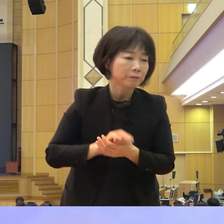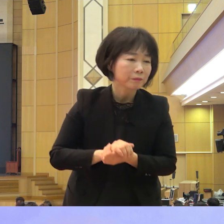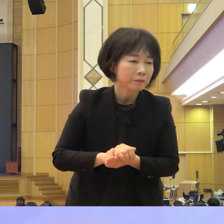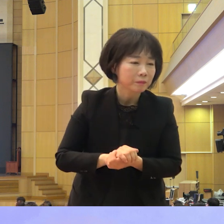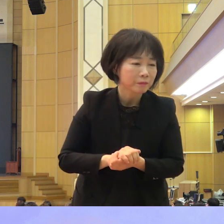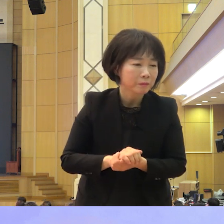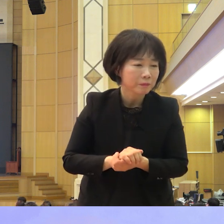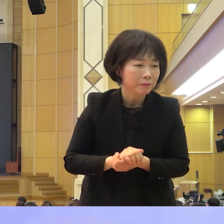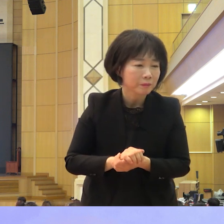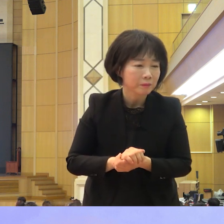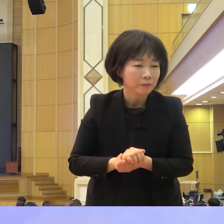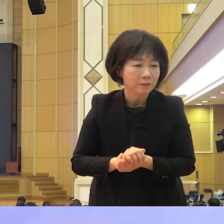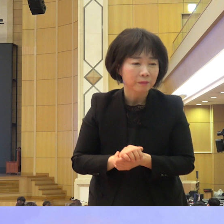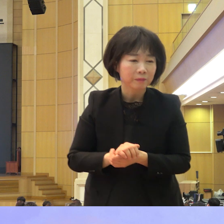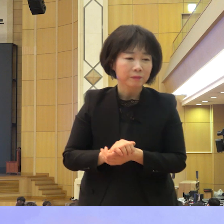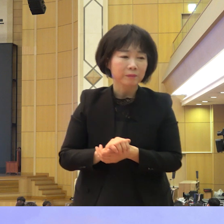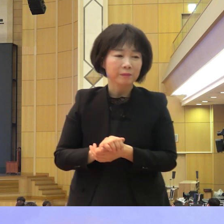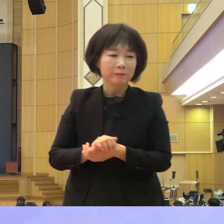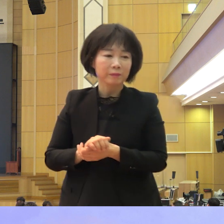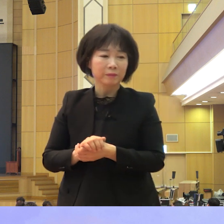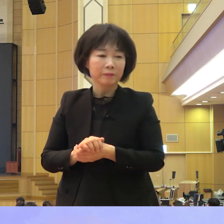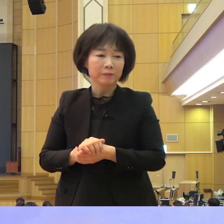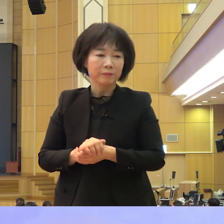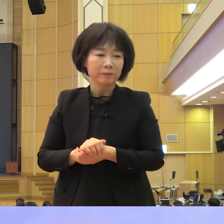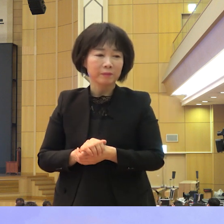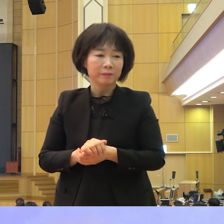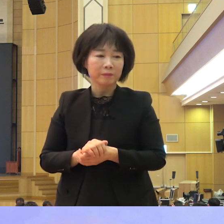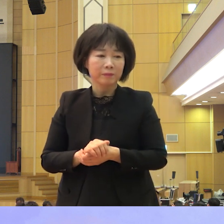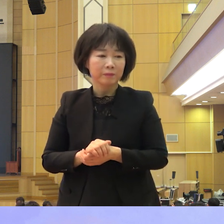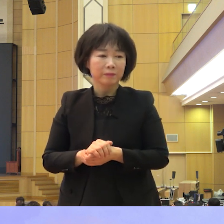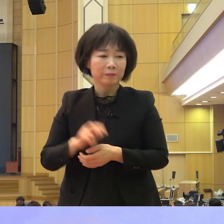28장 23절로 24절에 보면,